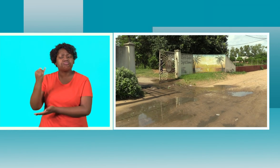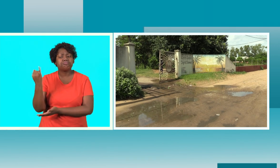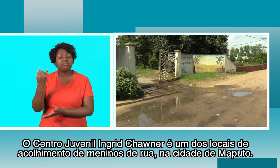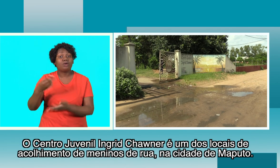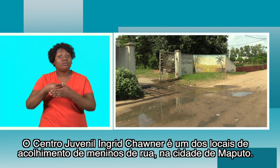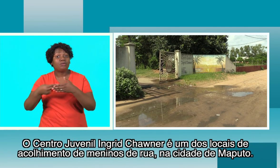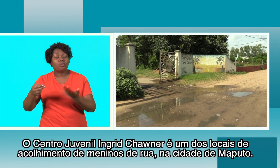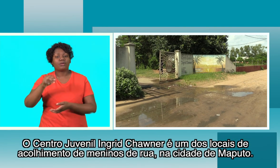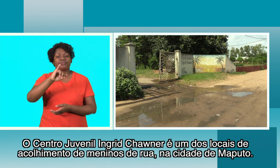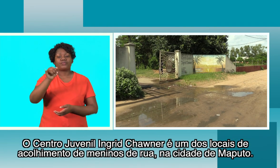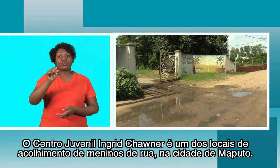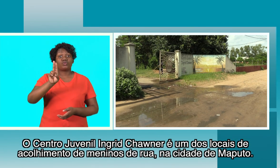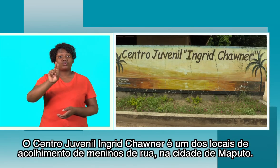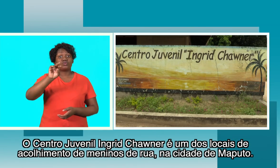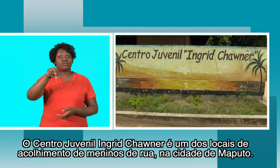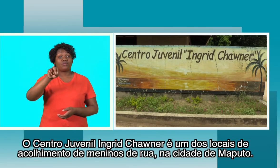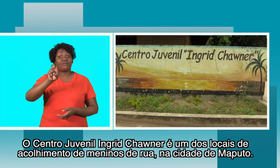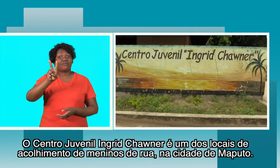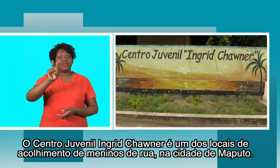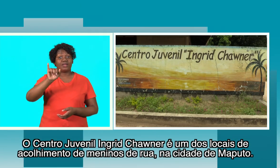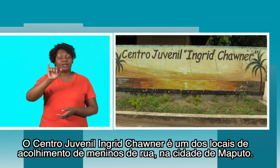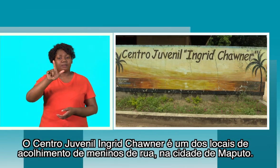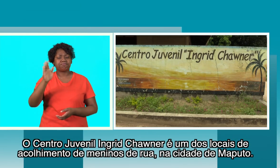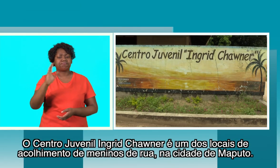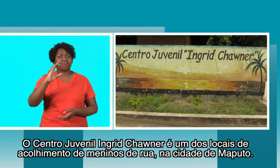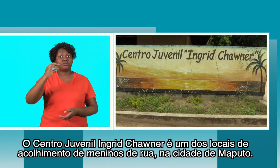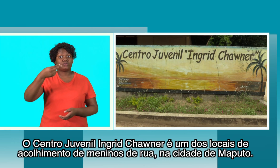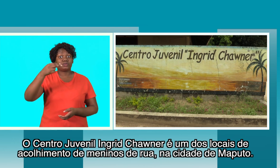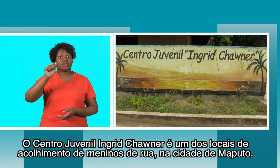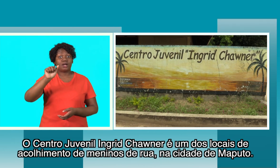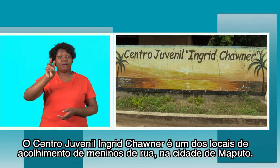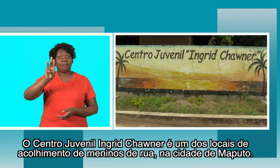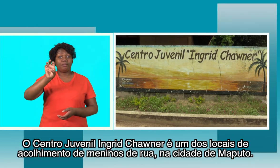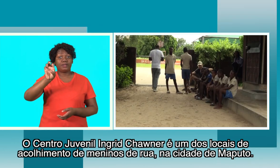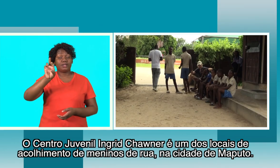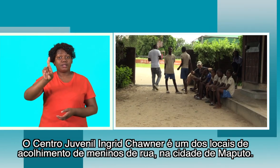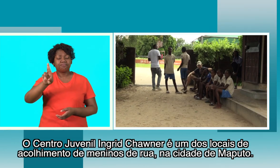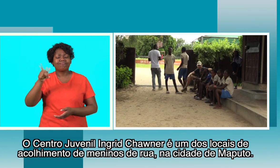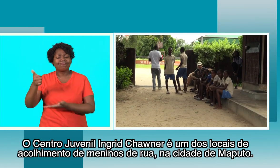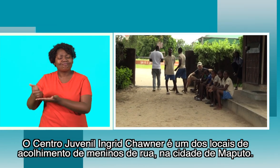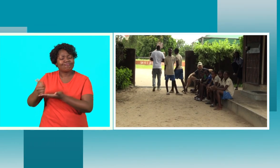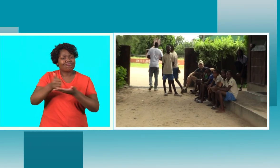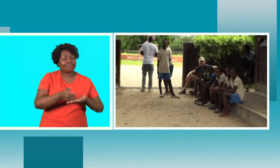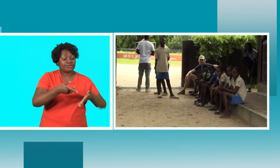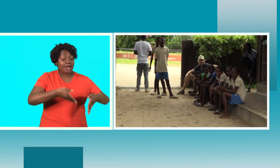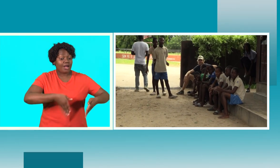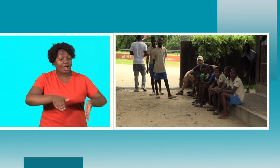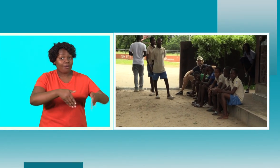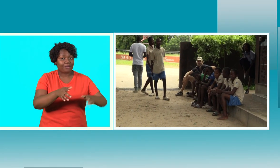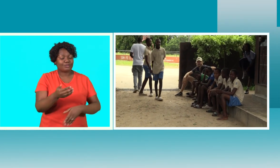O Centro Juvenil Ingrid Schaumner é um dos locais de acolhimento de meninos de rua na cidade de Maputo.